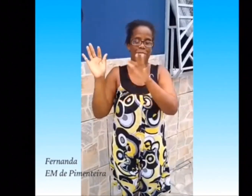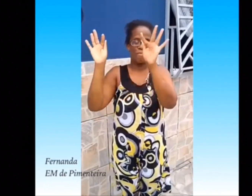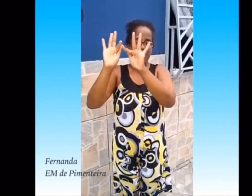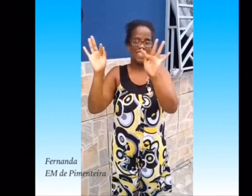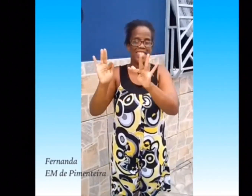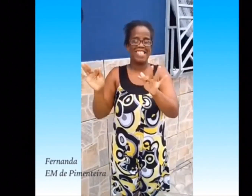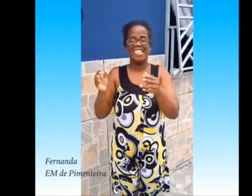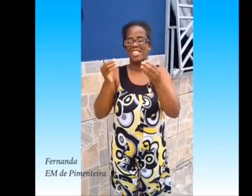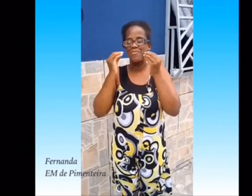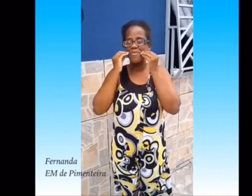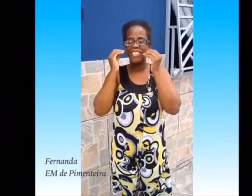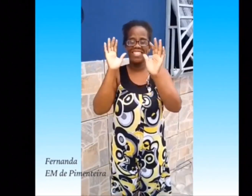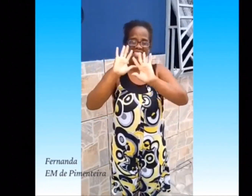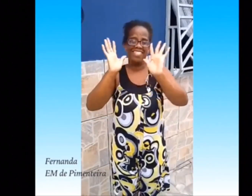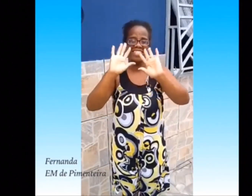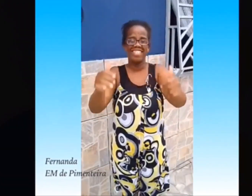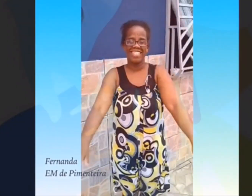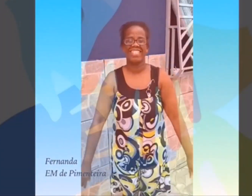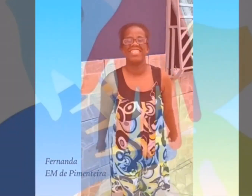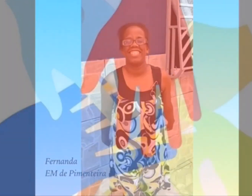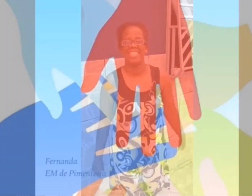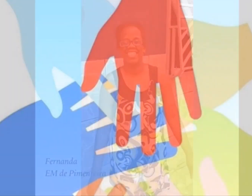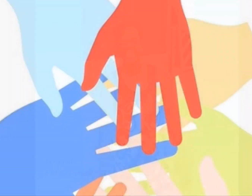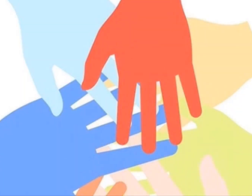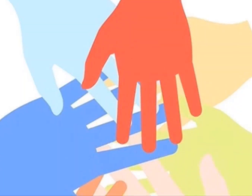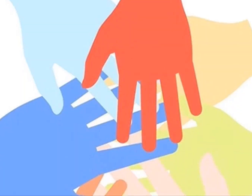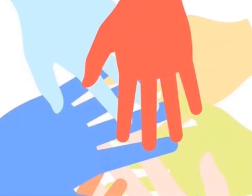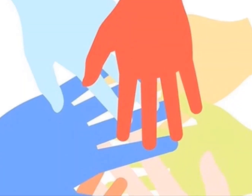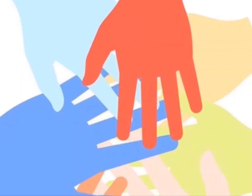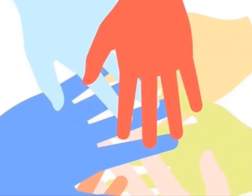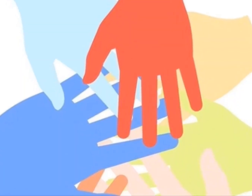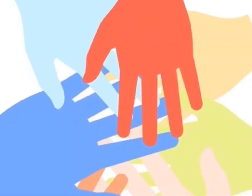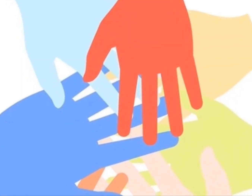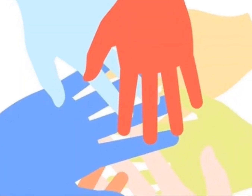também aprende e recebe esse apoio. Fico muito feliz. Beijos, tchau.